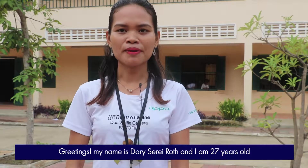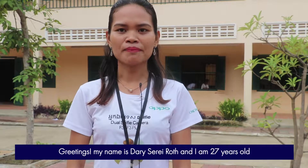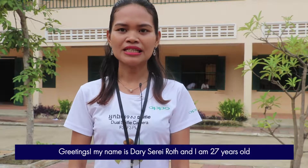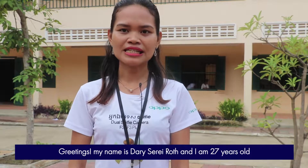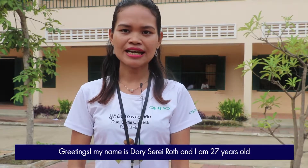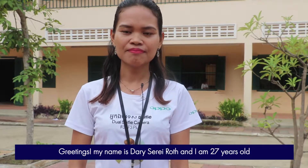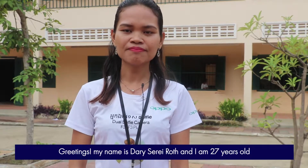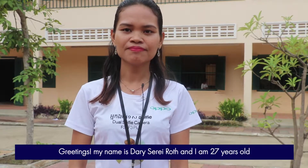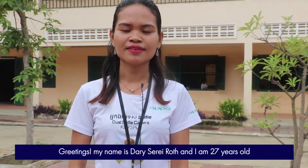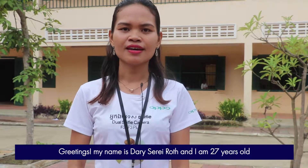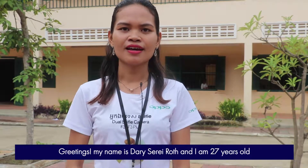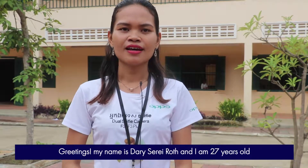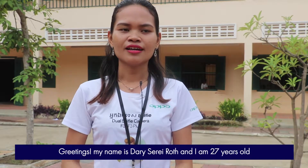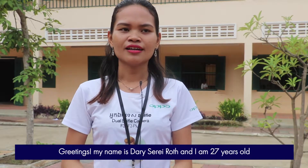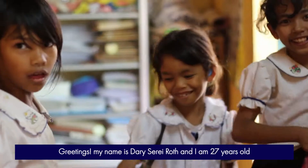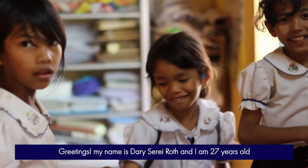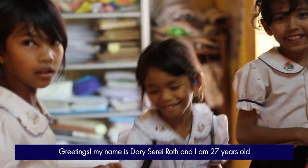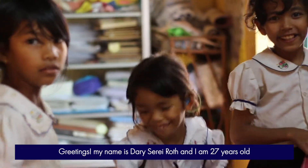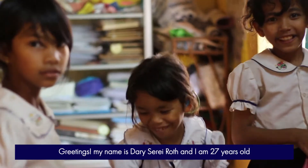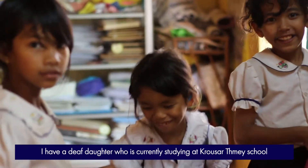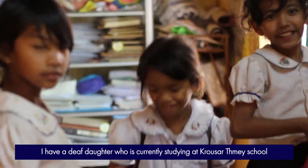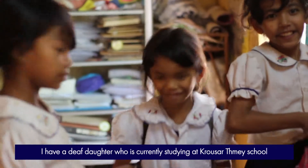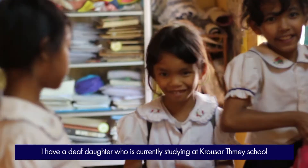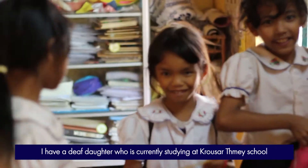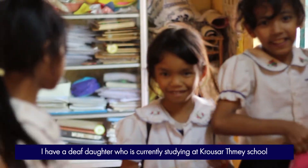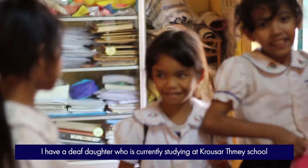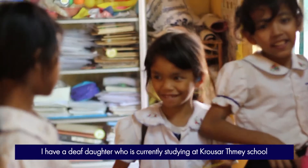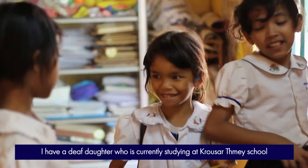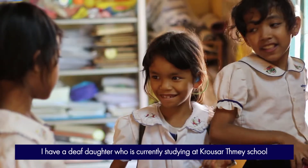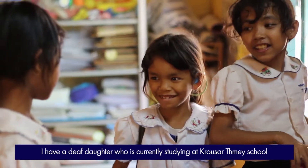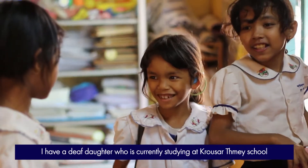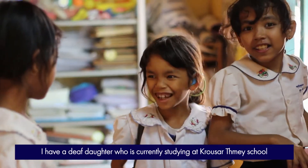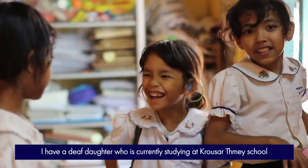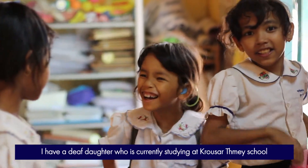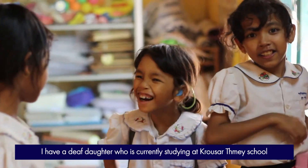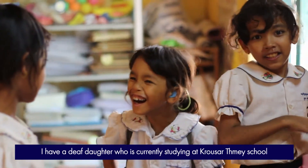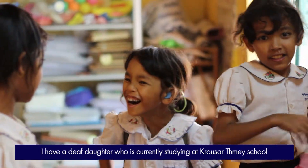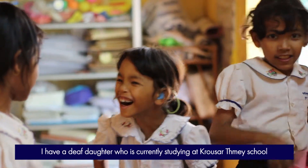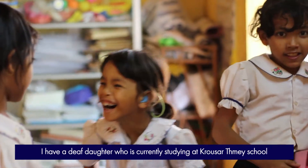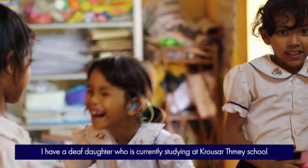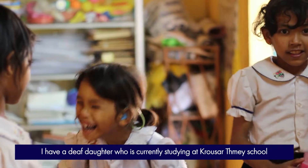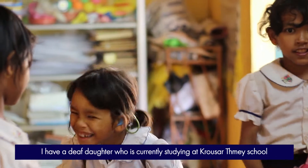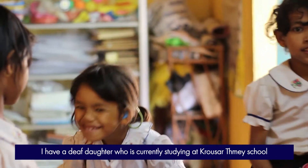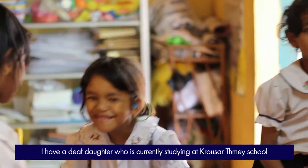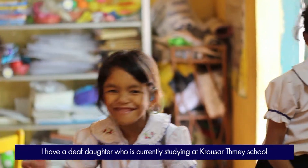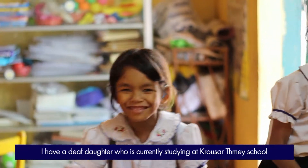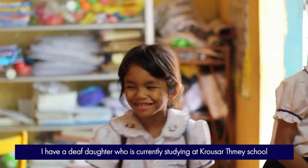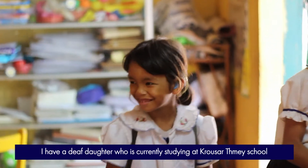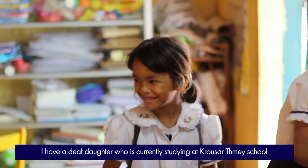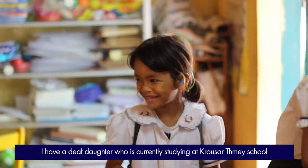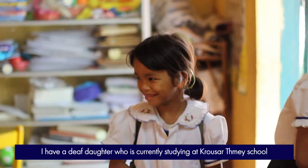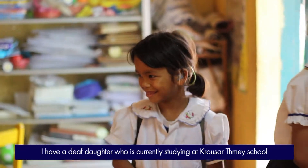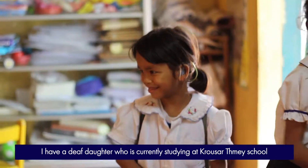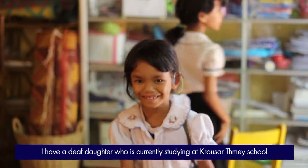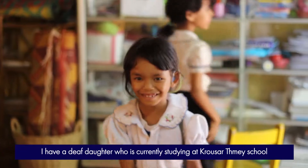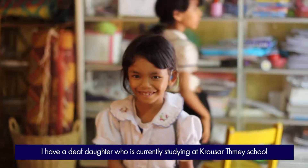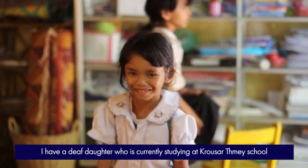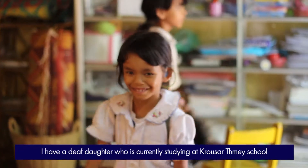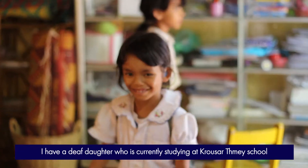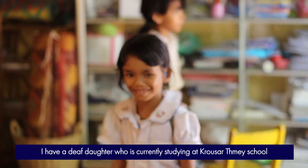27ឆ្នាំខ្ញុំមានកូនដែលមានបញ្ហាកោថ្លង់ក៏ប៉ុន្តែសប្តាហ៍នេះគឺខ្ញុំបានយ